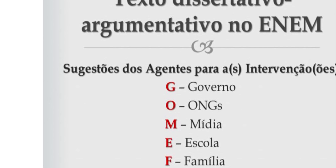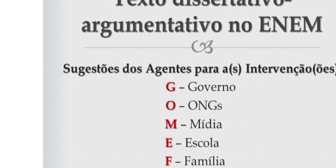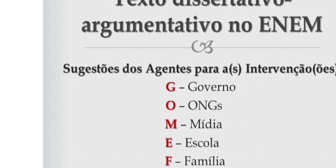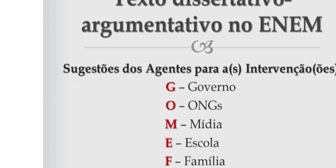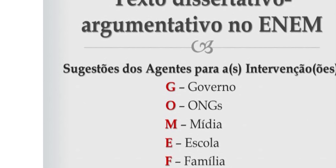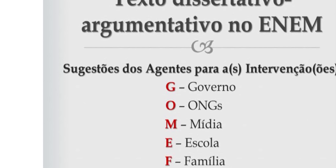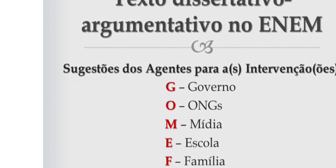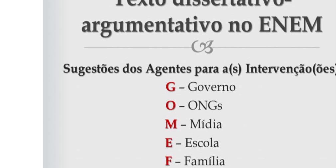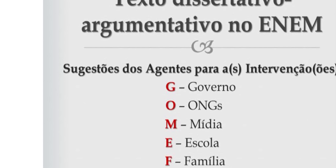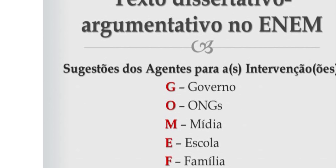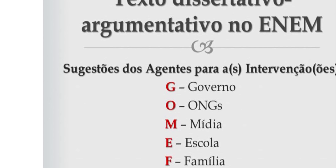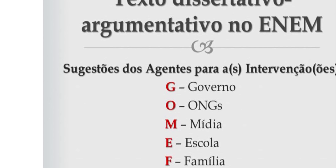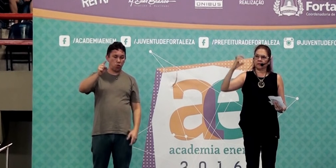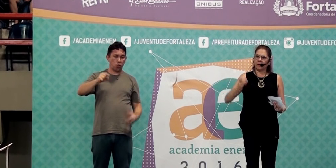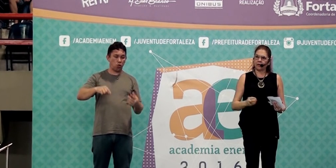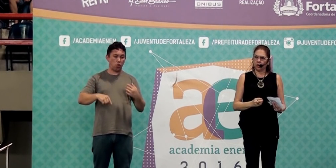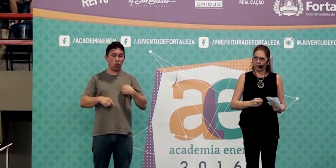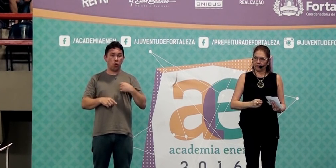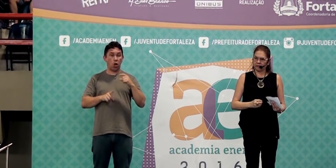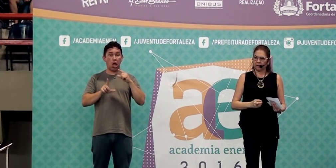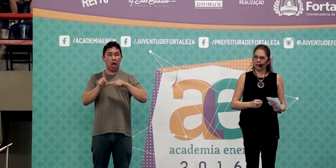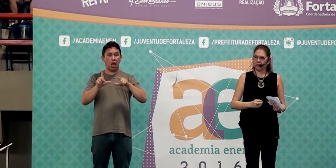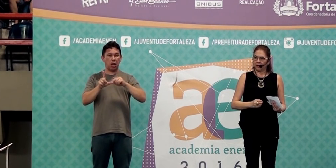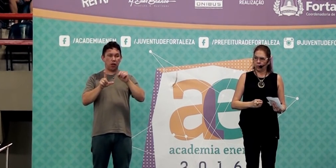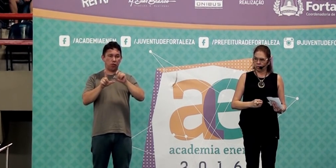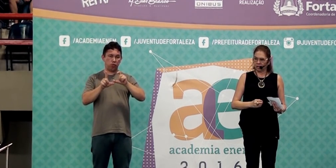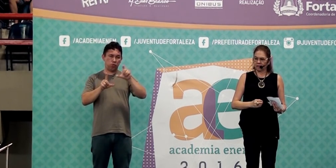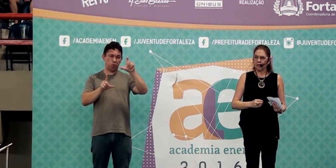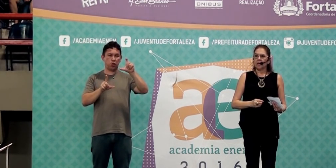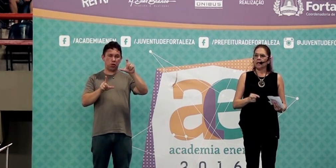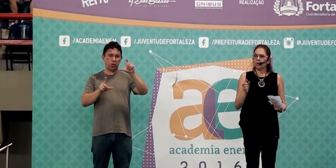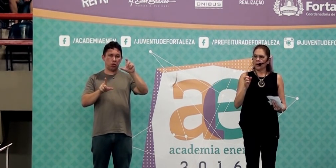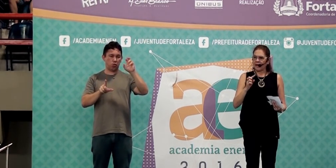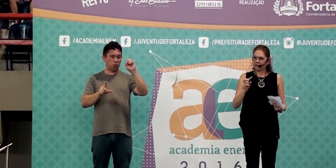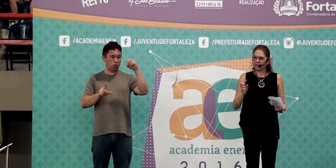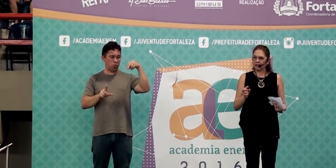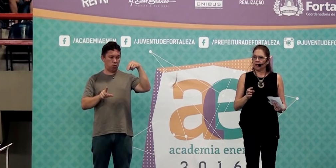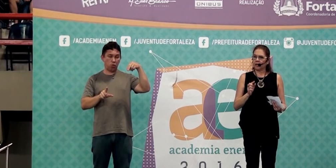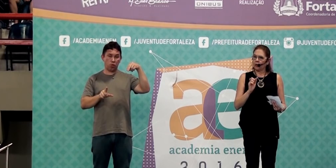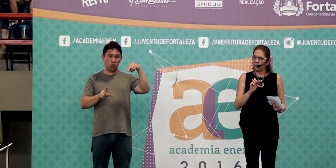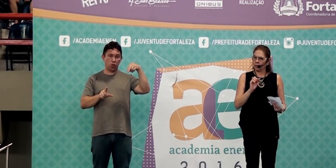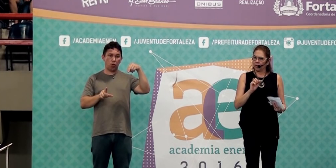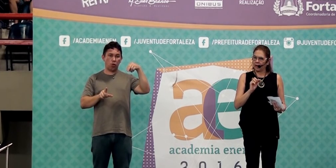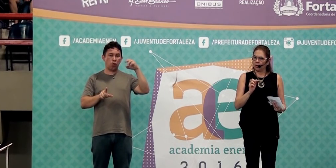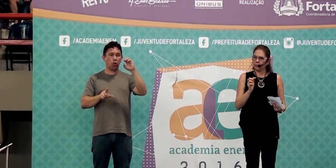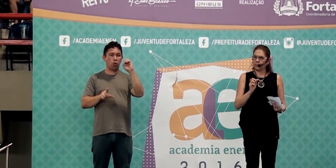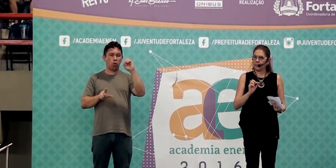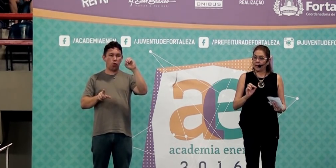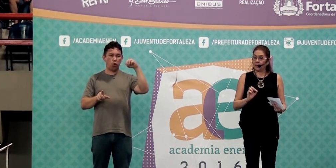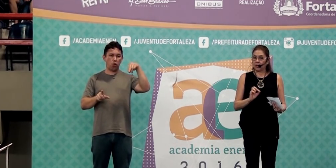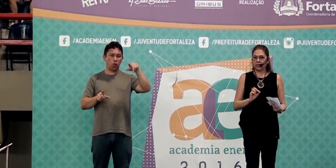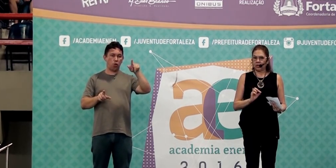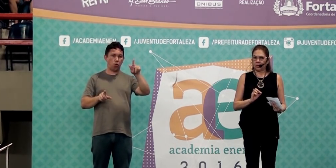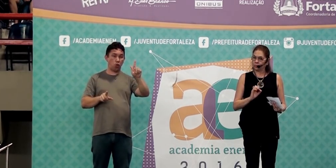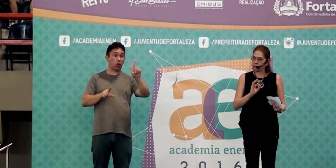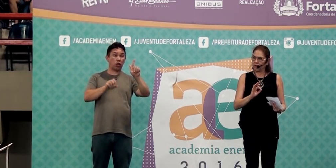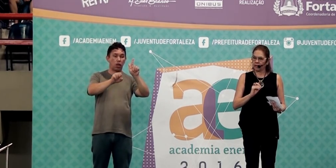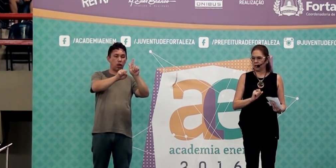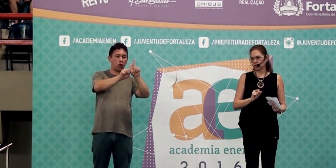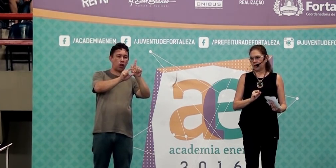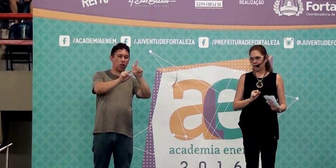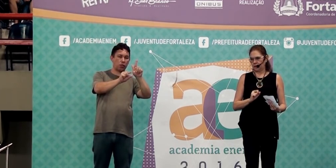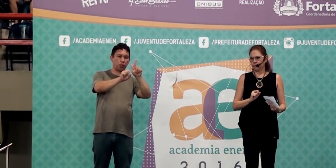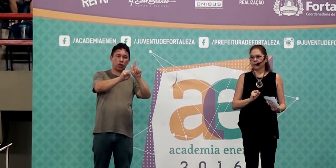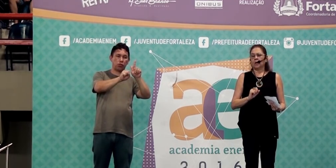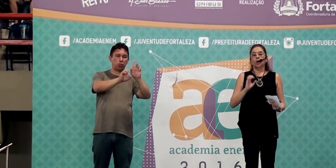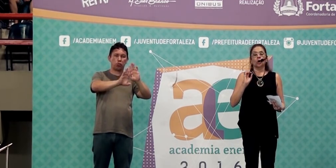apóstrofe. Você usa as letras maiores, graúdas, e o S, que é o plural, pequenininho, do jeito